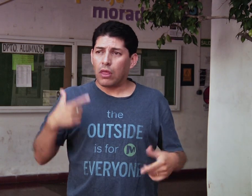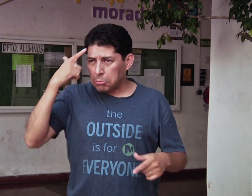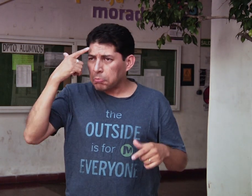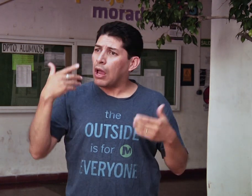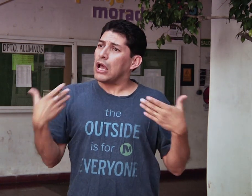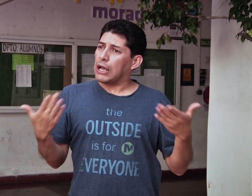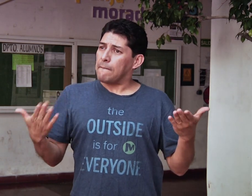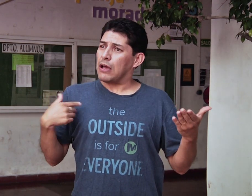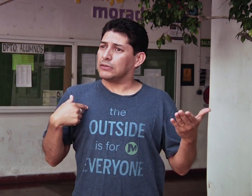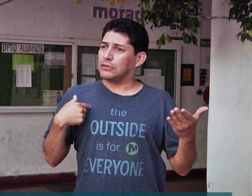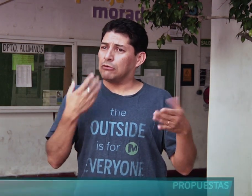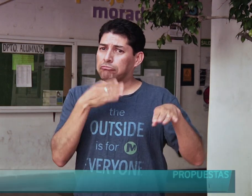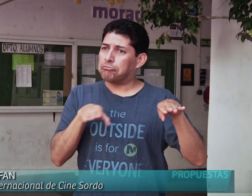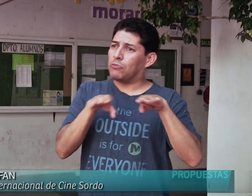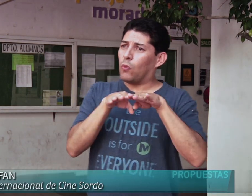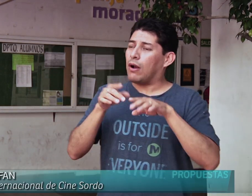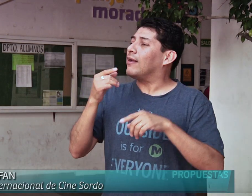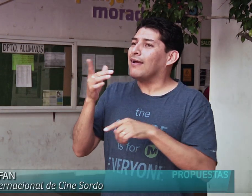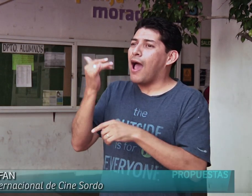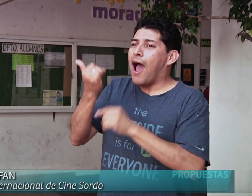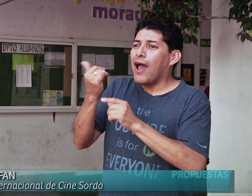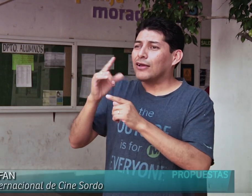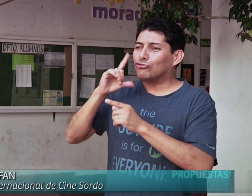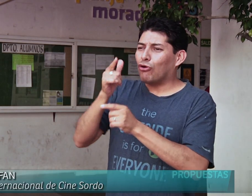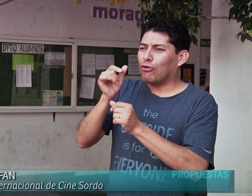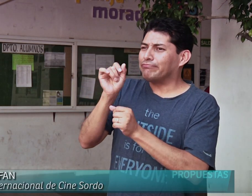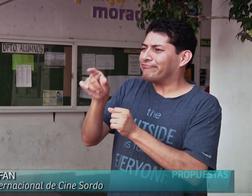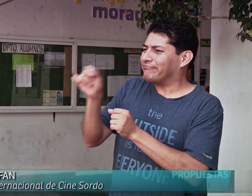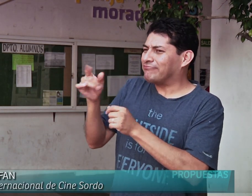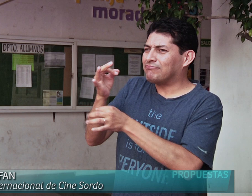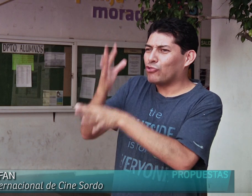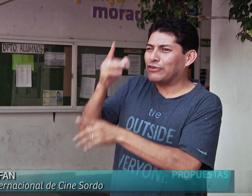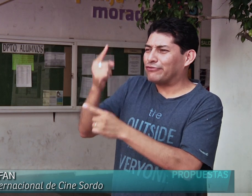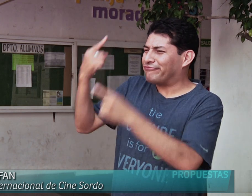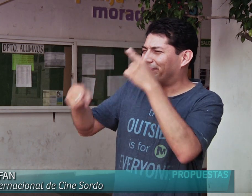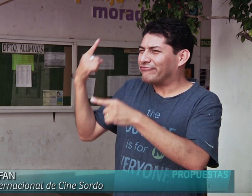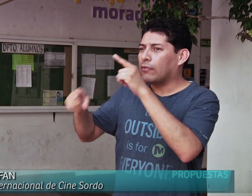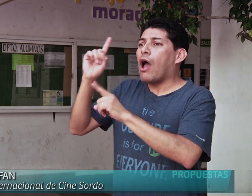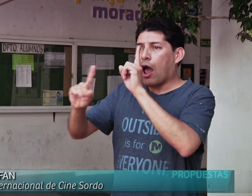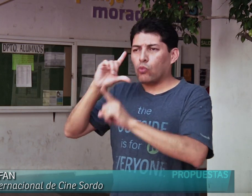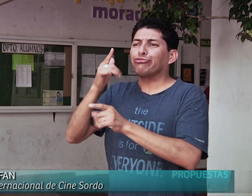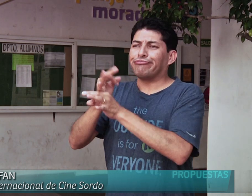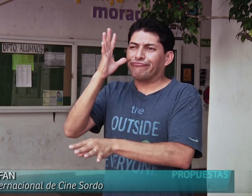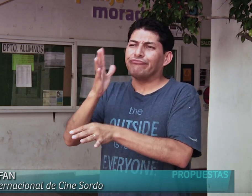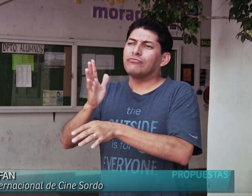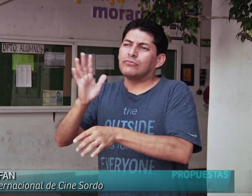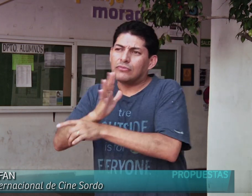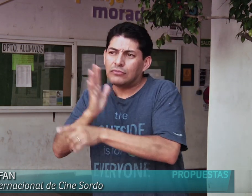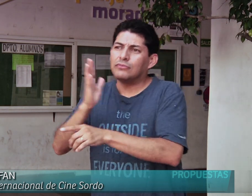sociedad que los sordos podemos que somos capaces eh igual que que hay sordos profesionales eh